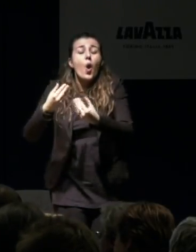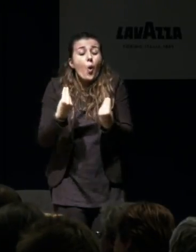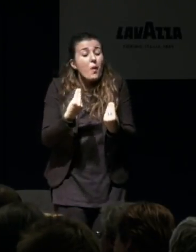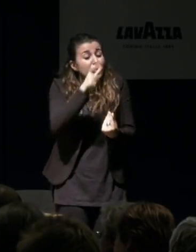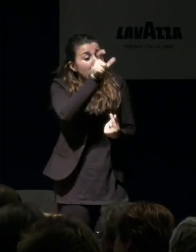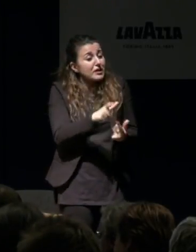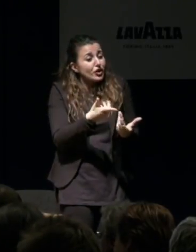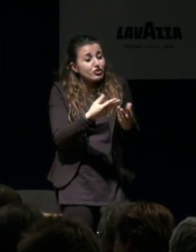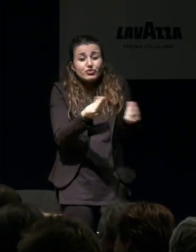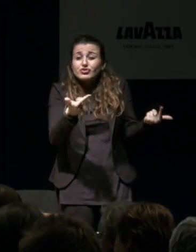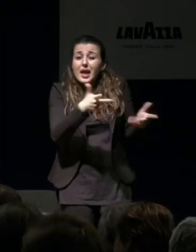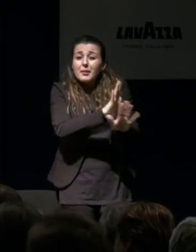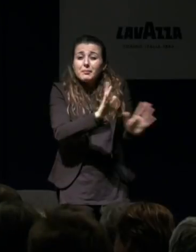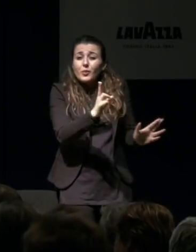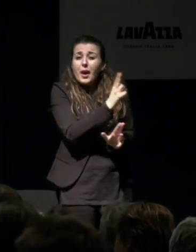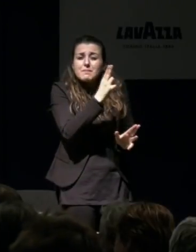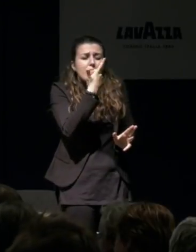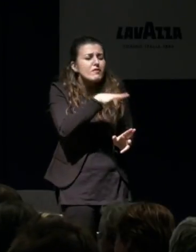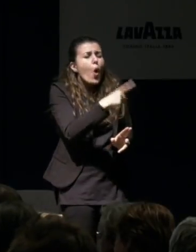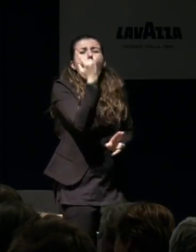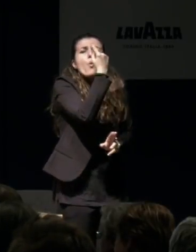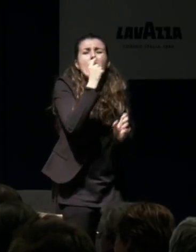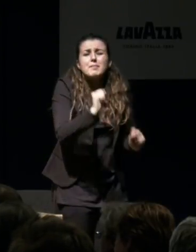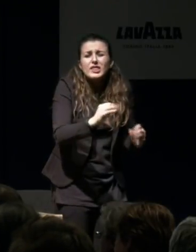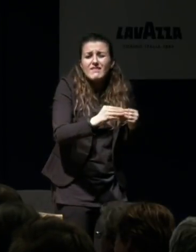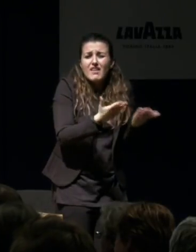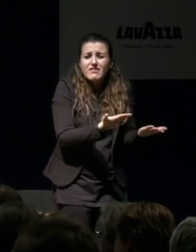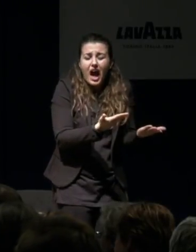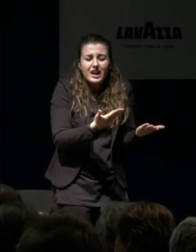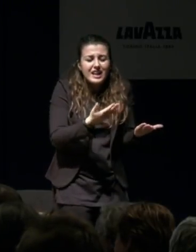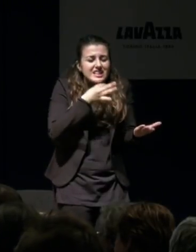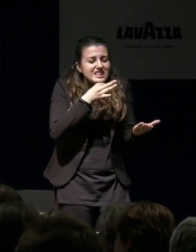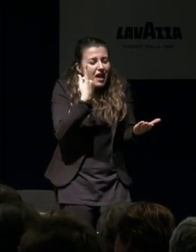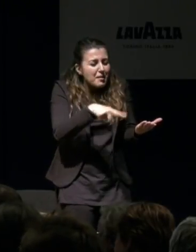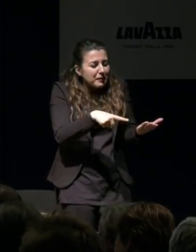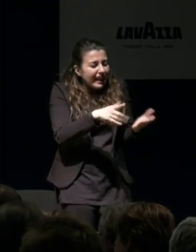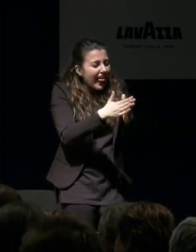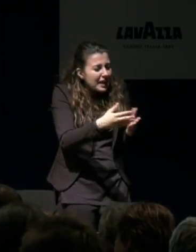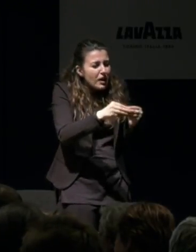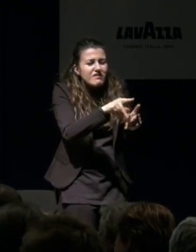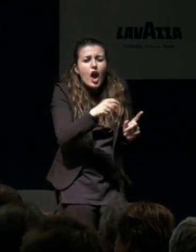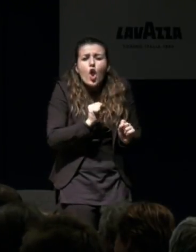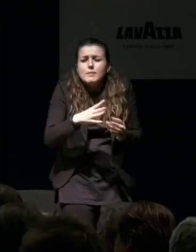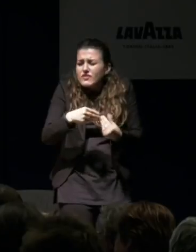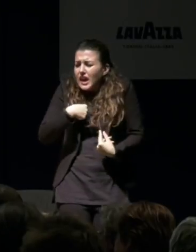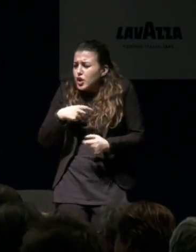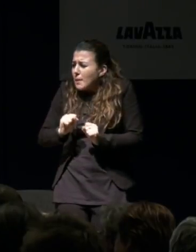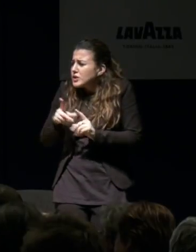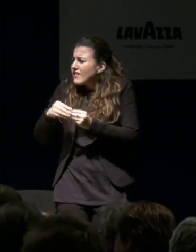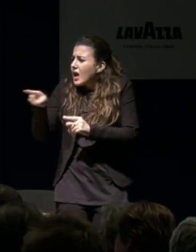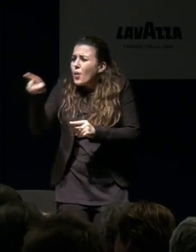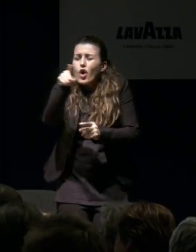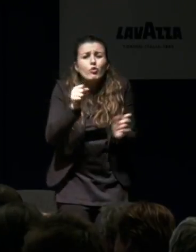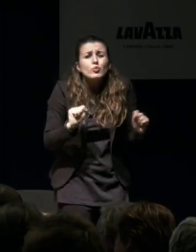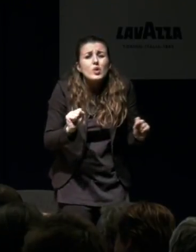una persona che poteva che era l'unica che poteva fare quella roba lì quella cosa lì non la posso fare io dopo fai tu non lo può fare un